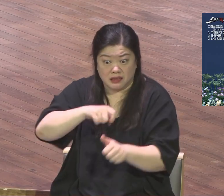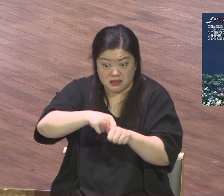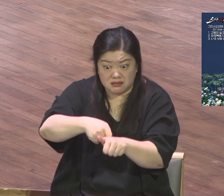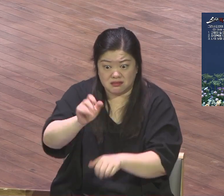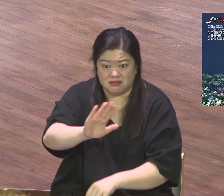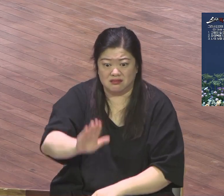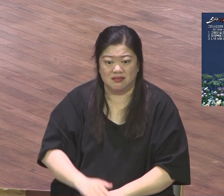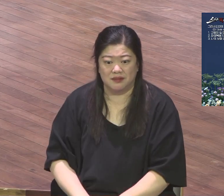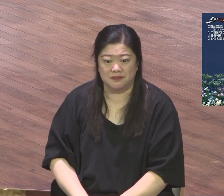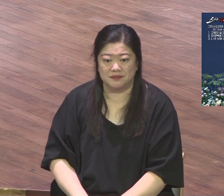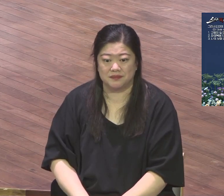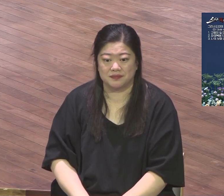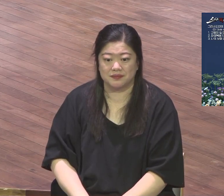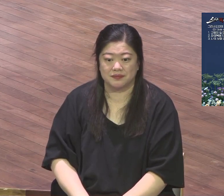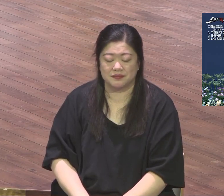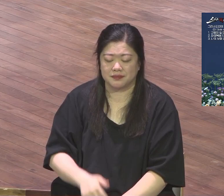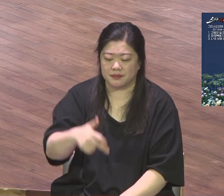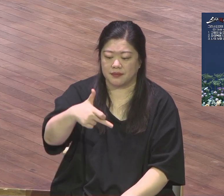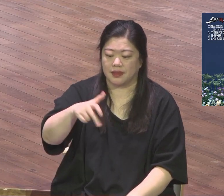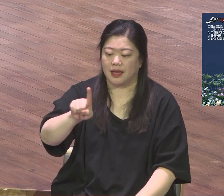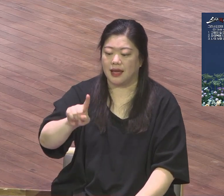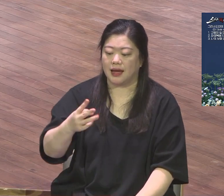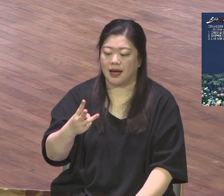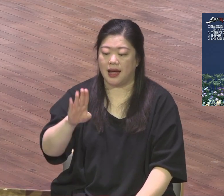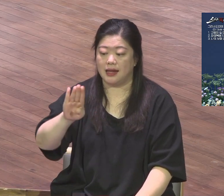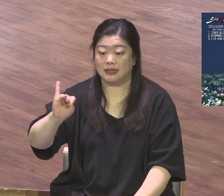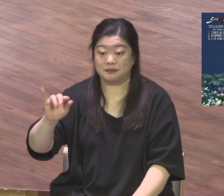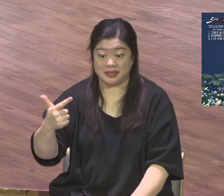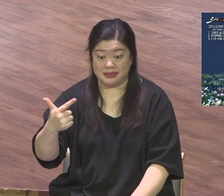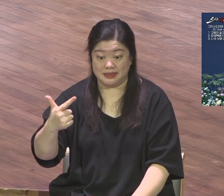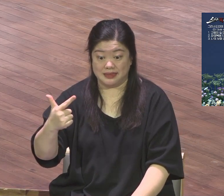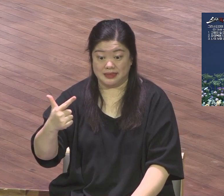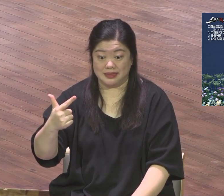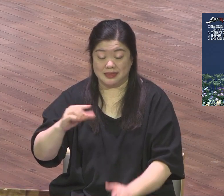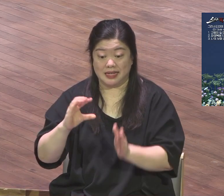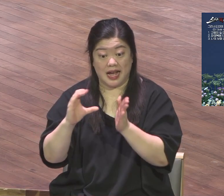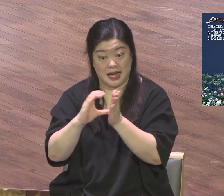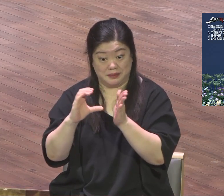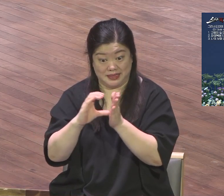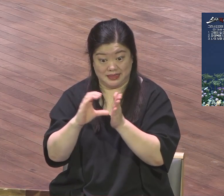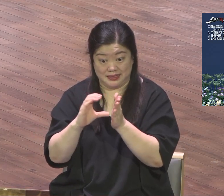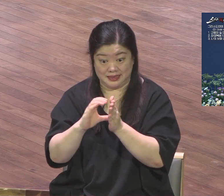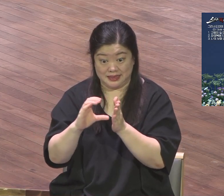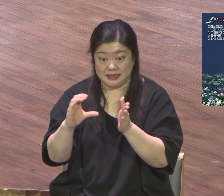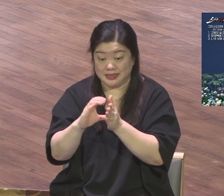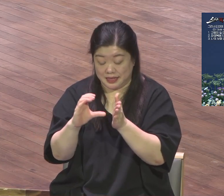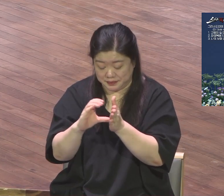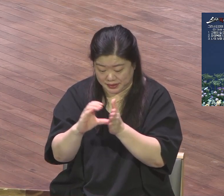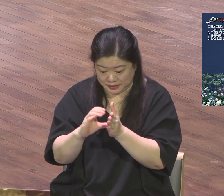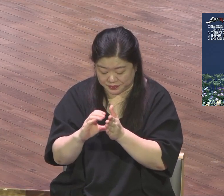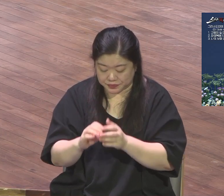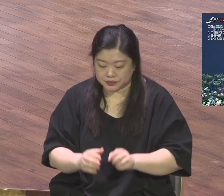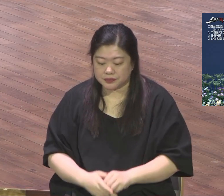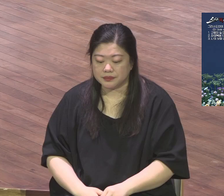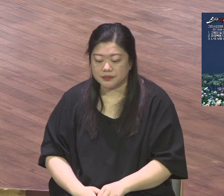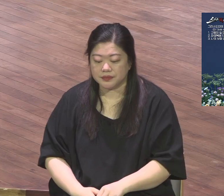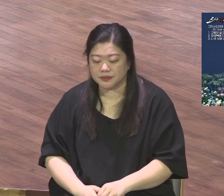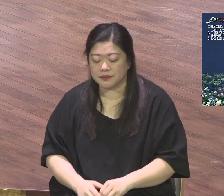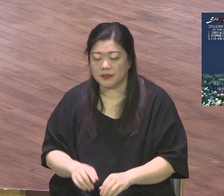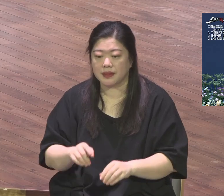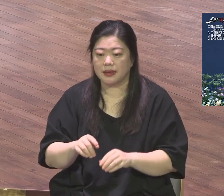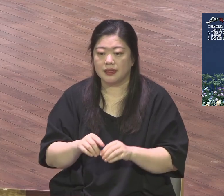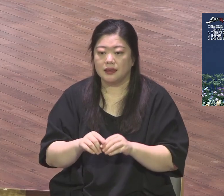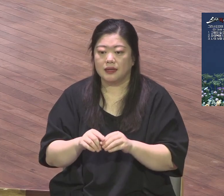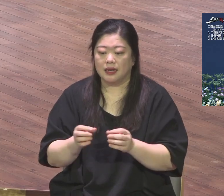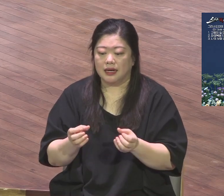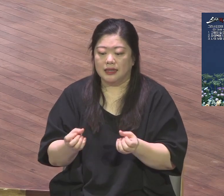칼빈은 만 제사장을 그 저서에서 기독교 강연에는 중요한 저서 한 번도 언급을 안 했습니다. 그거는 만 제사장